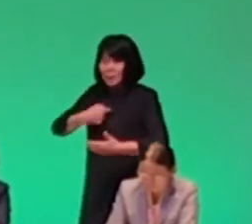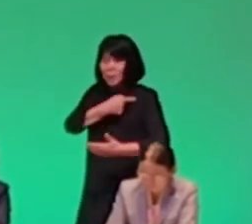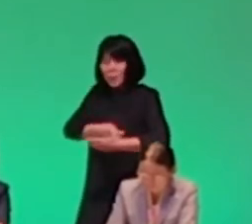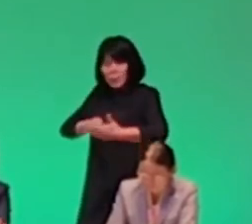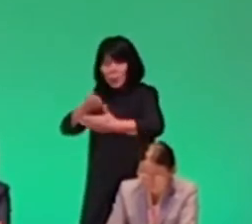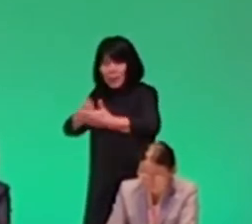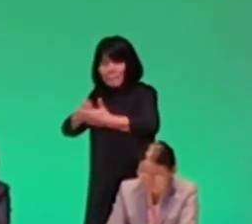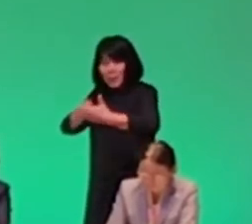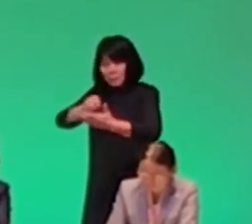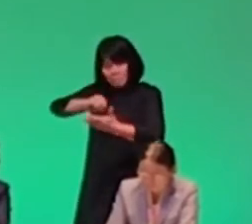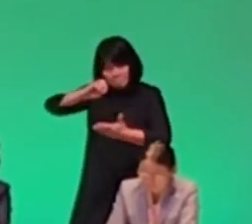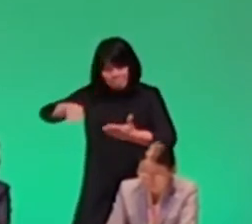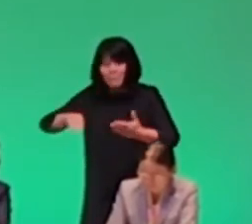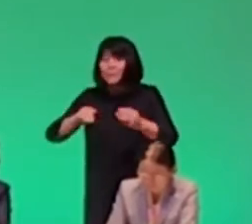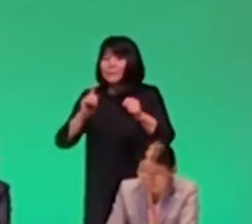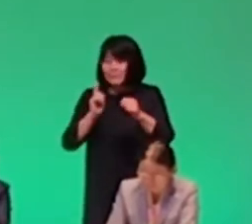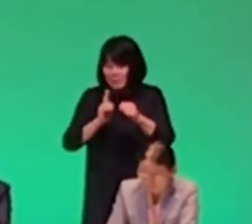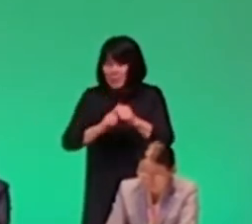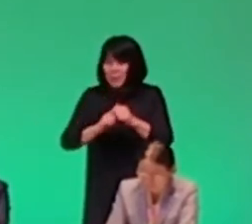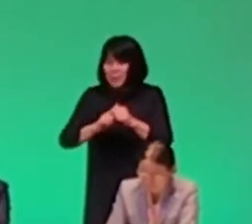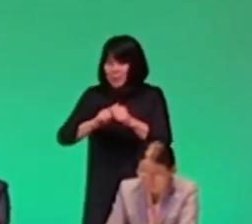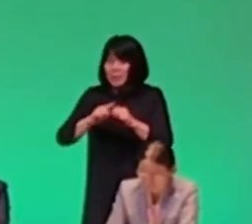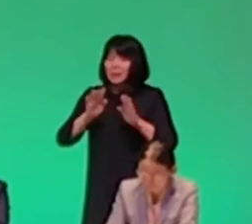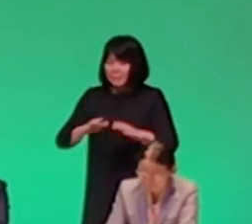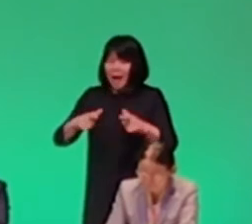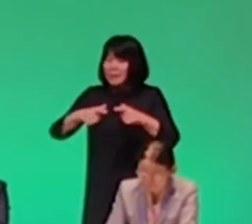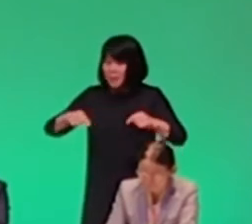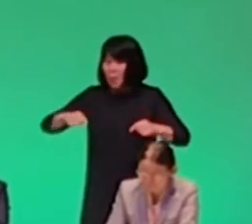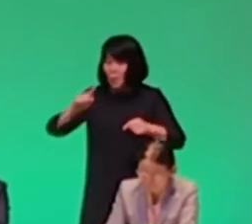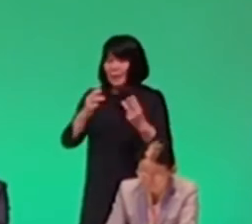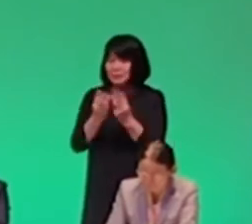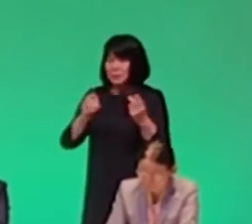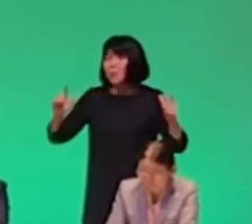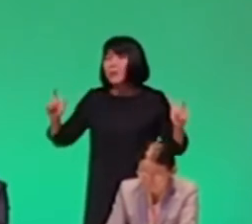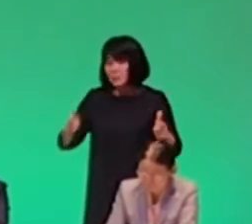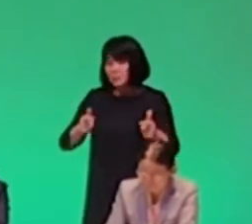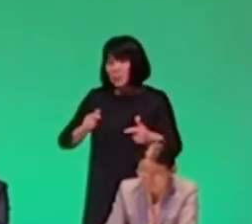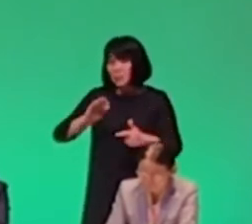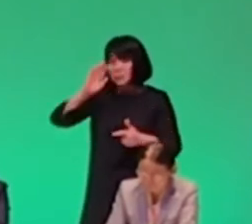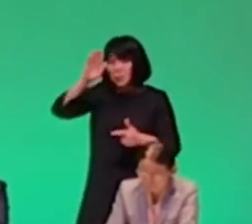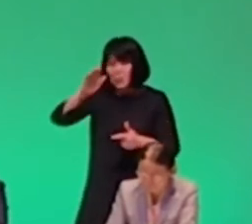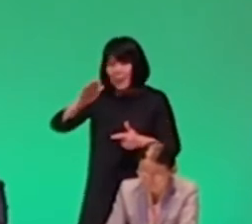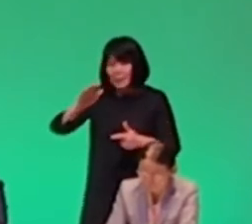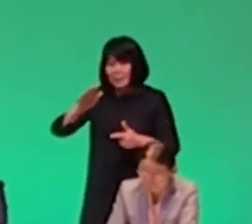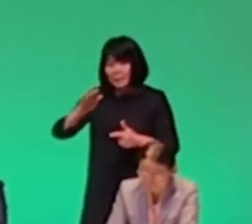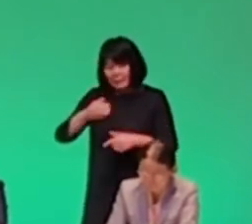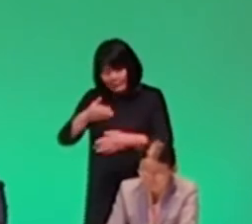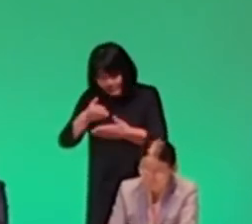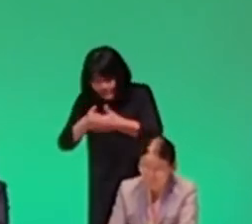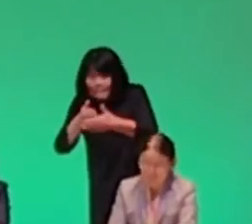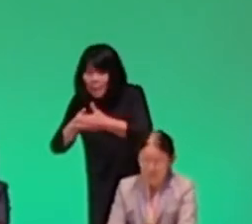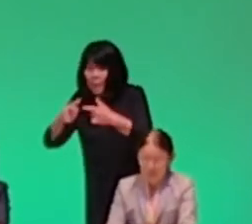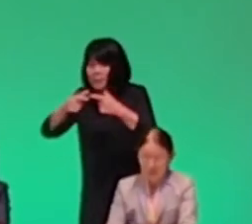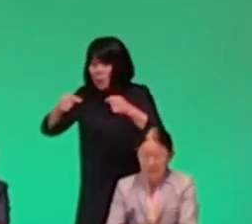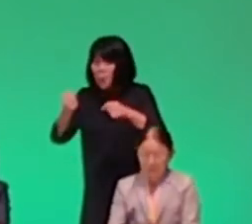制を取り除くことで、今人口減少で将来の不安を抱えている日本を回復させるためには本当の意味での